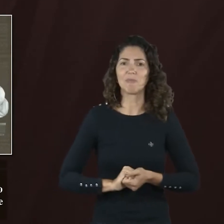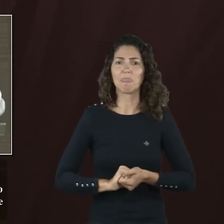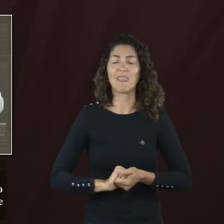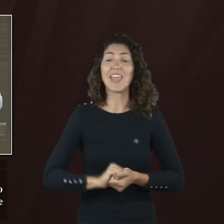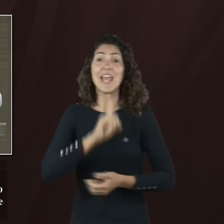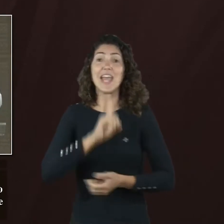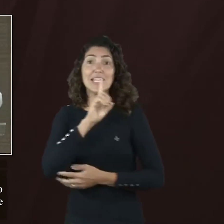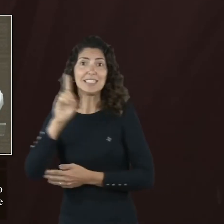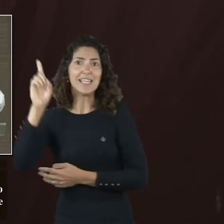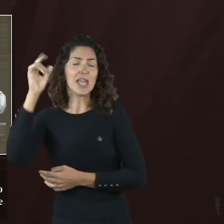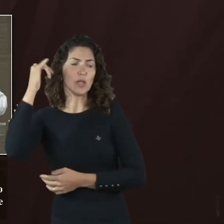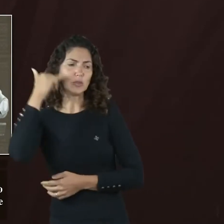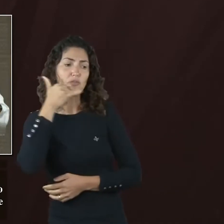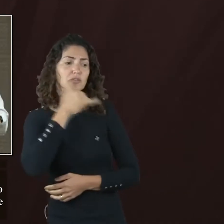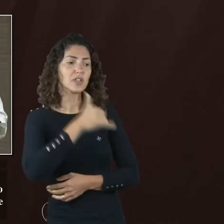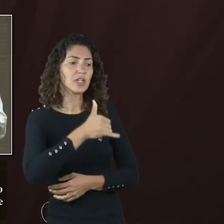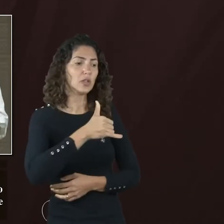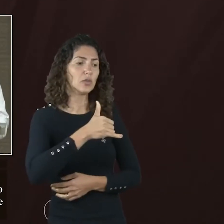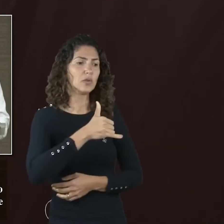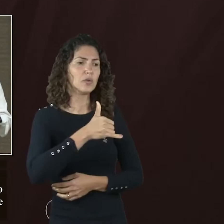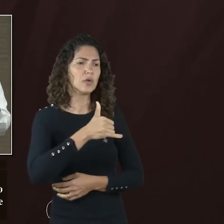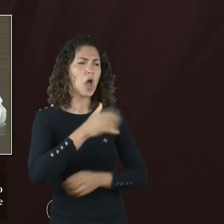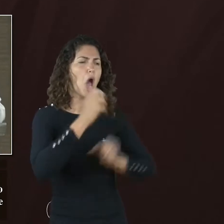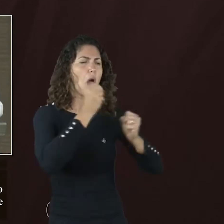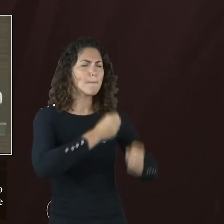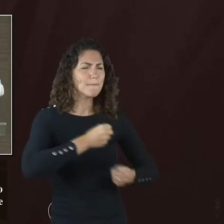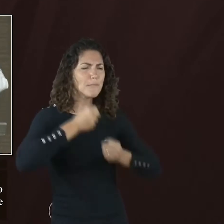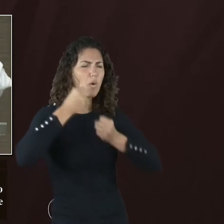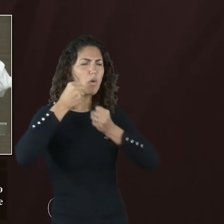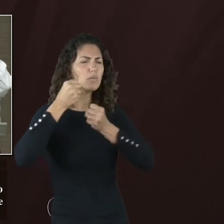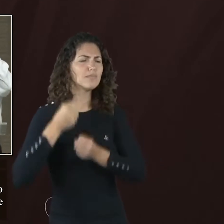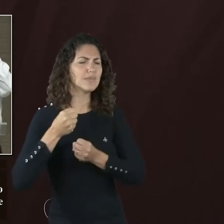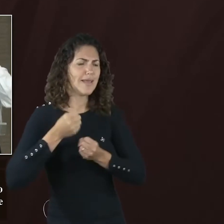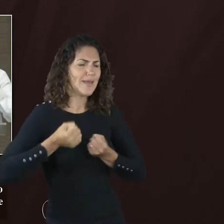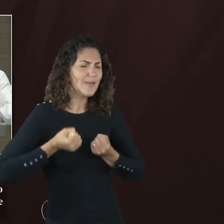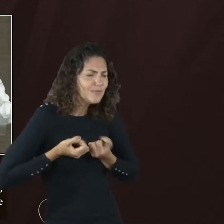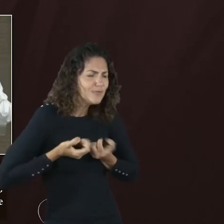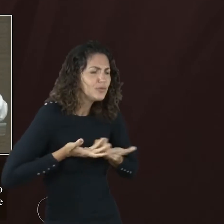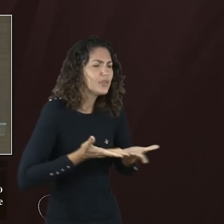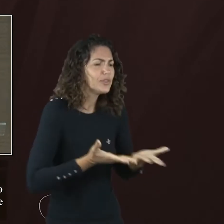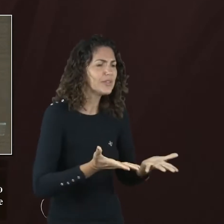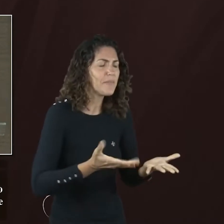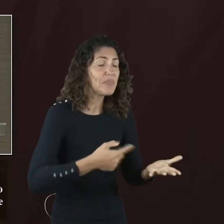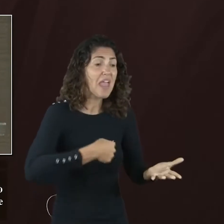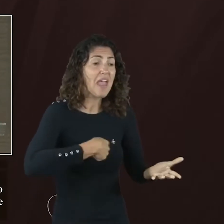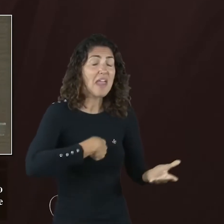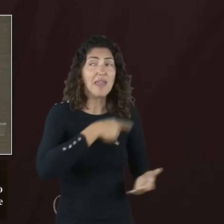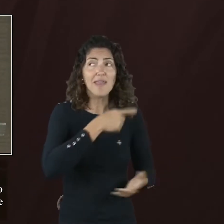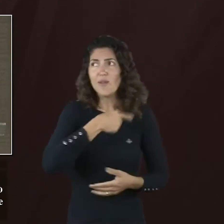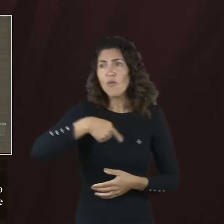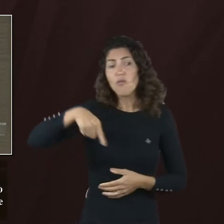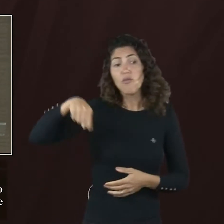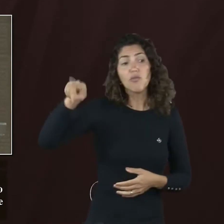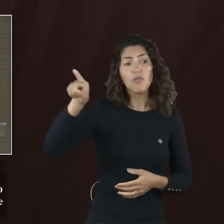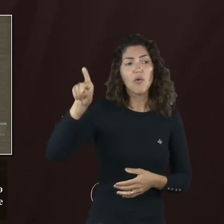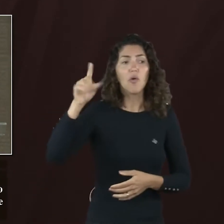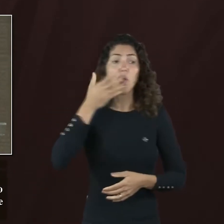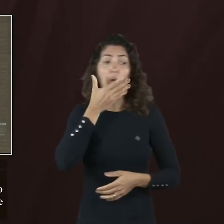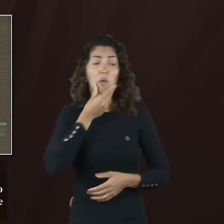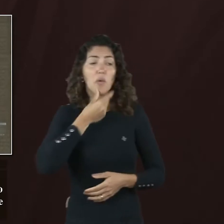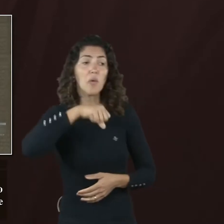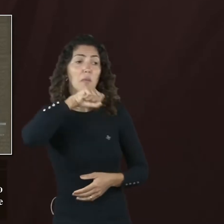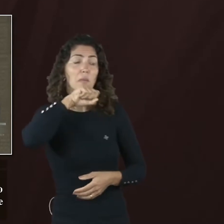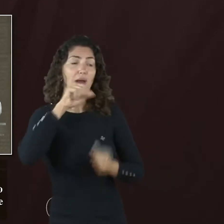recebereis poder. Eu vou para o Pai, mas vocês vão receber